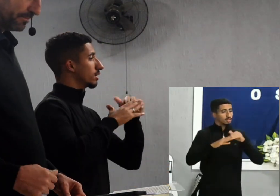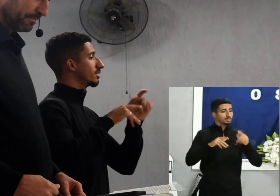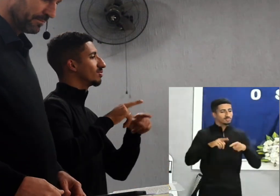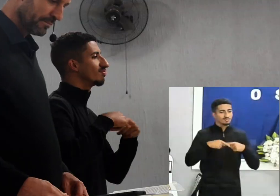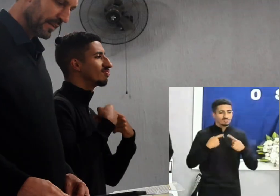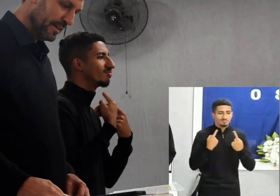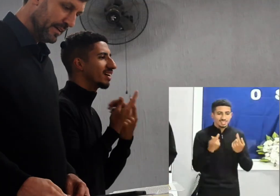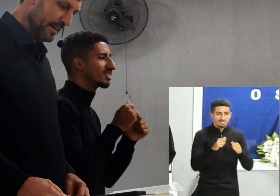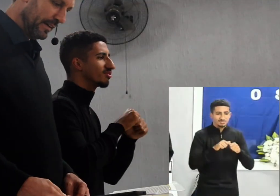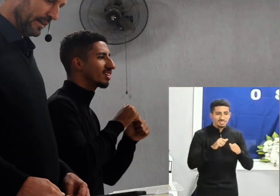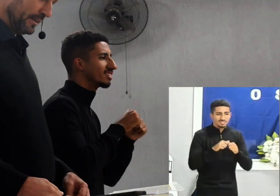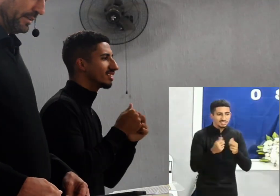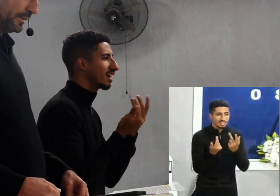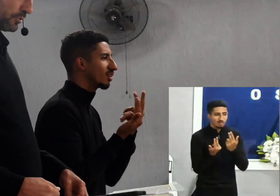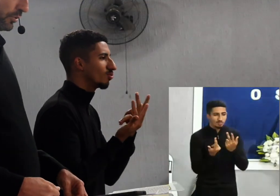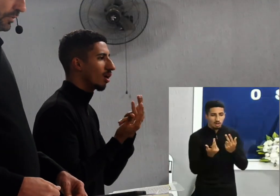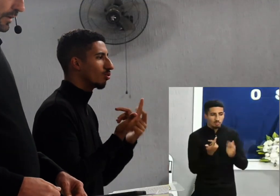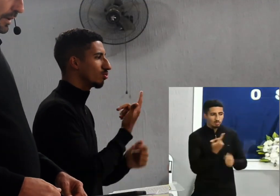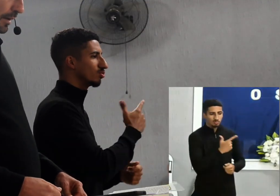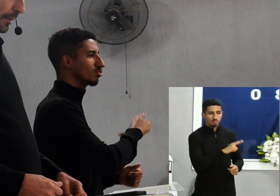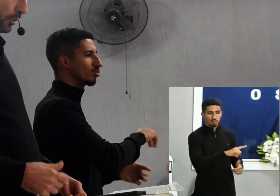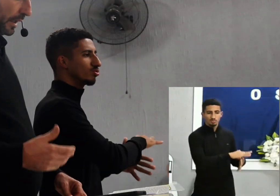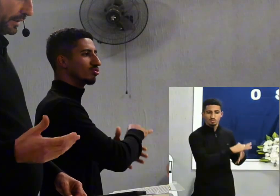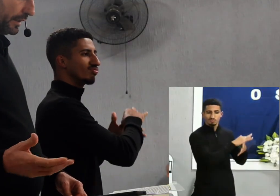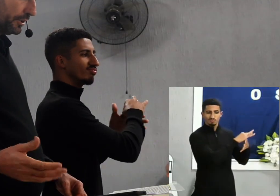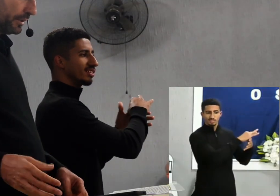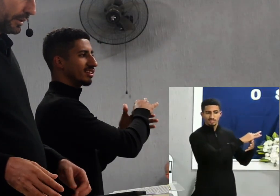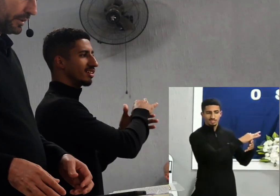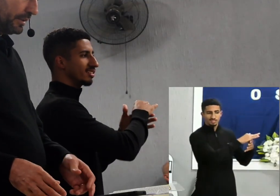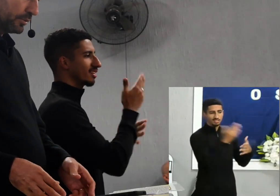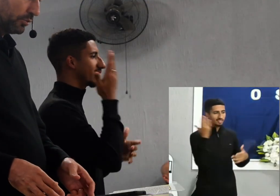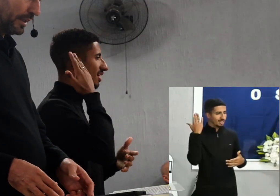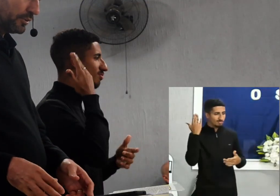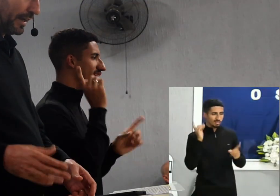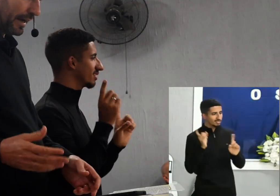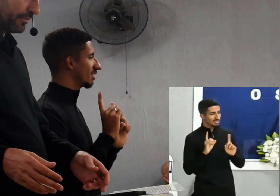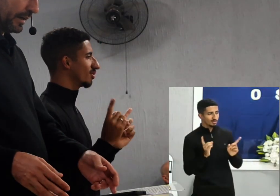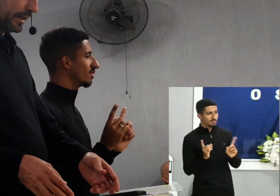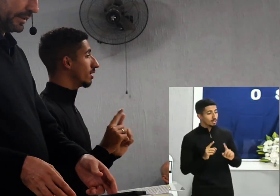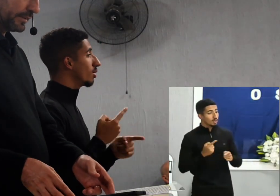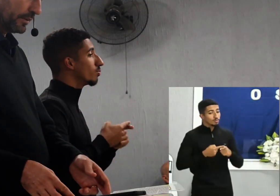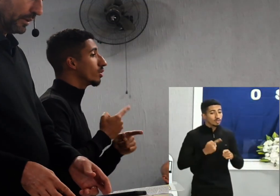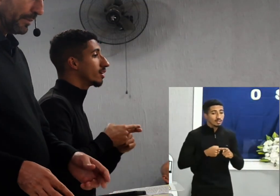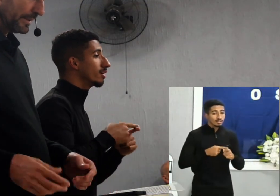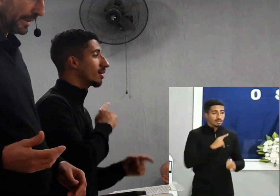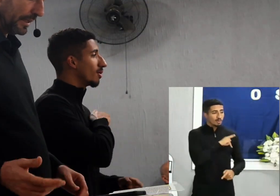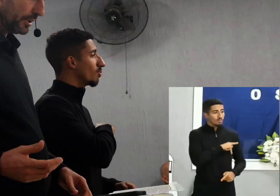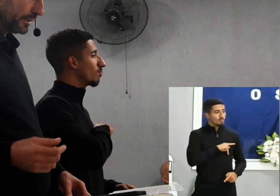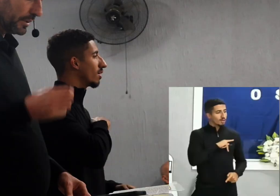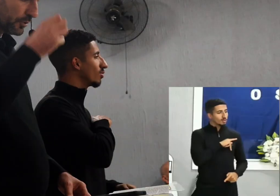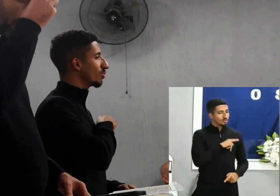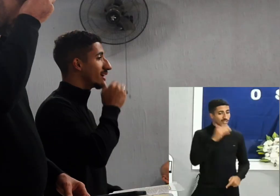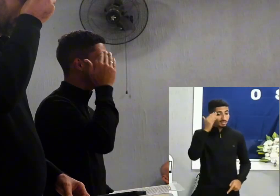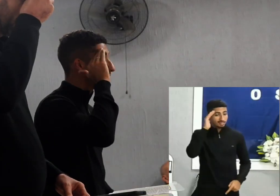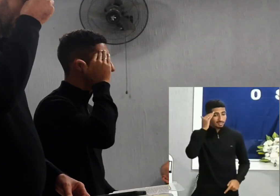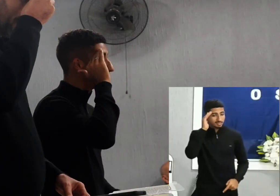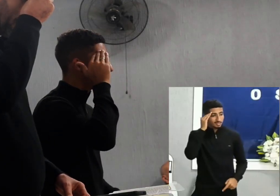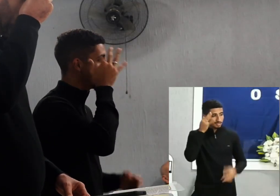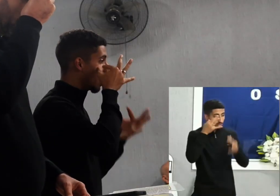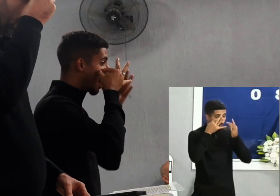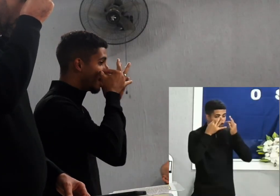assim. E isso porque ele entendia que isso desviava a atenção da mensagem que